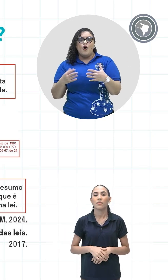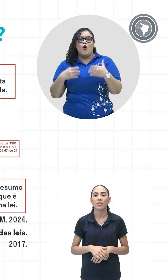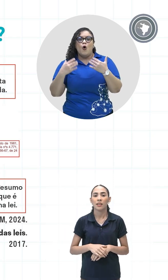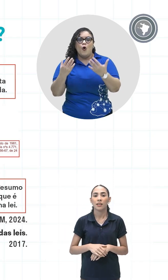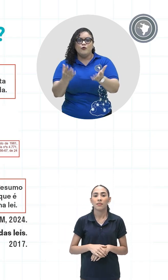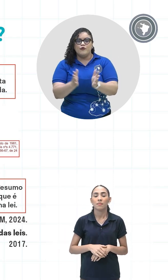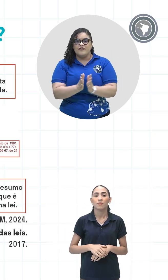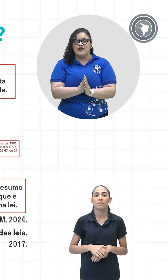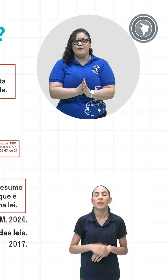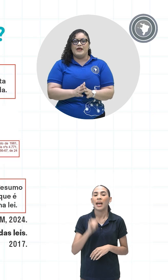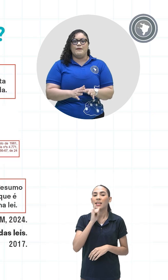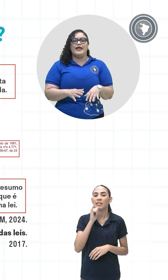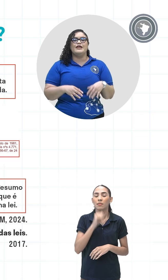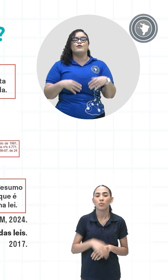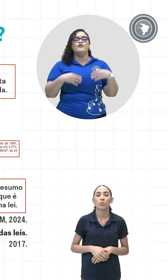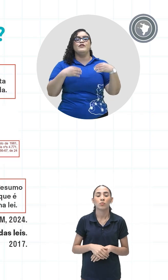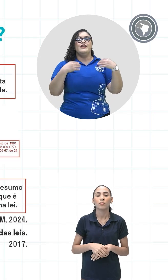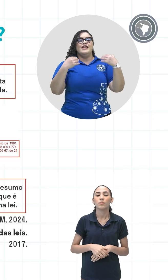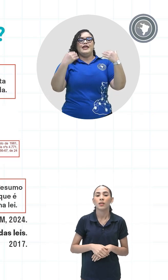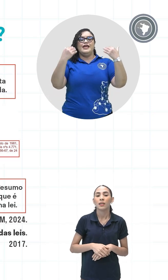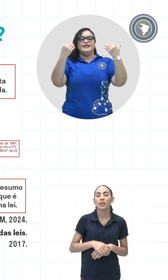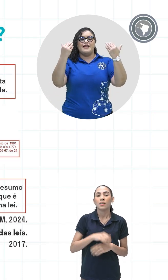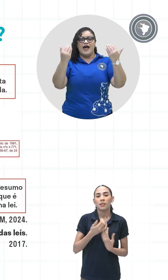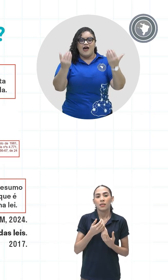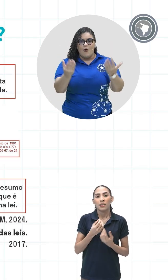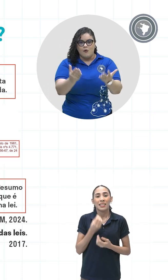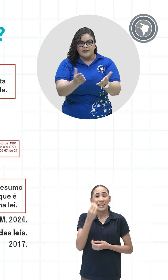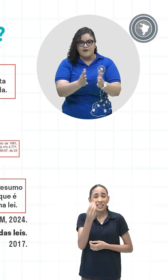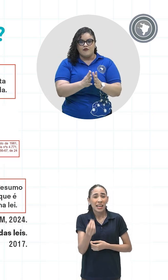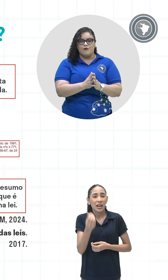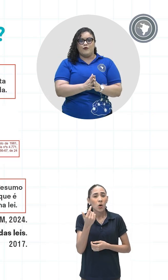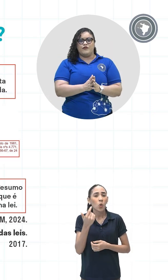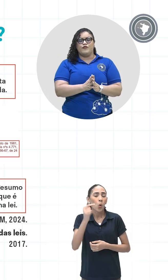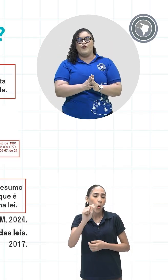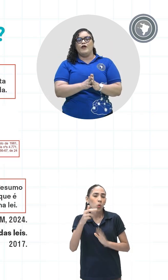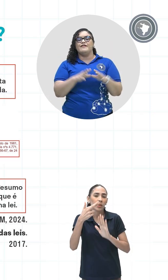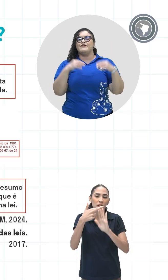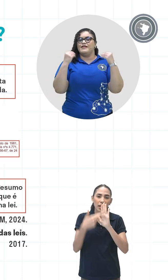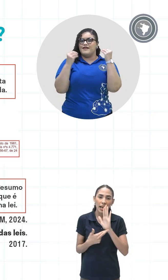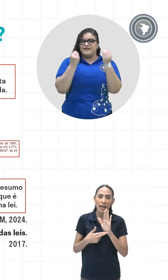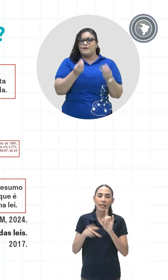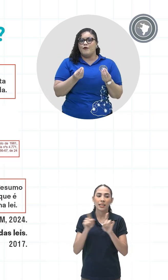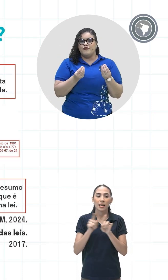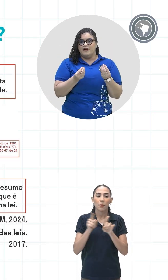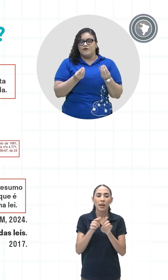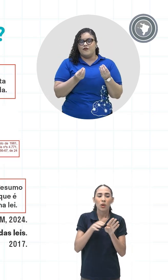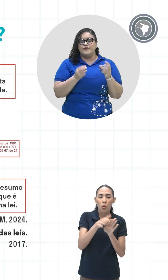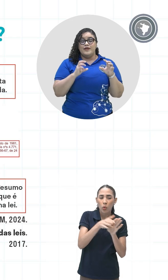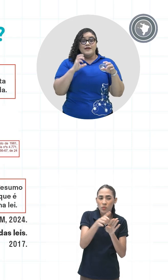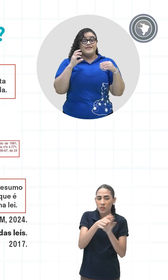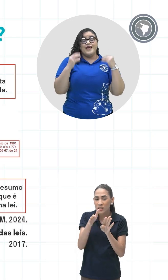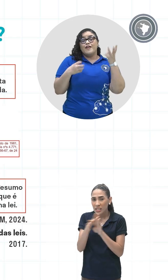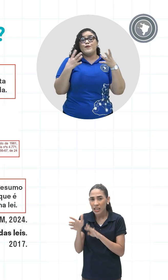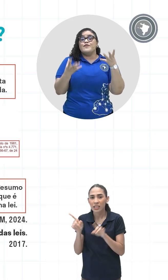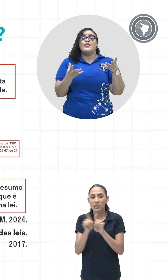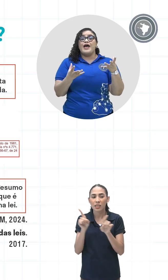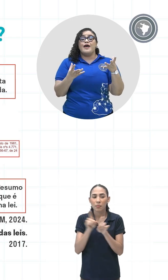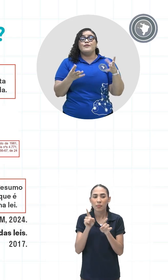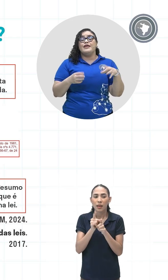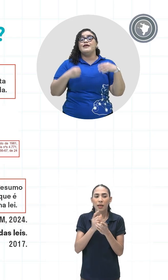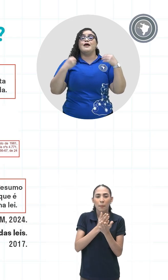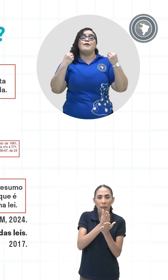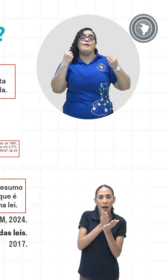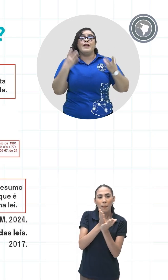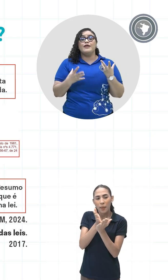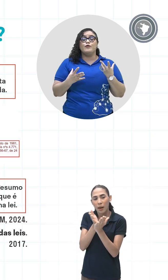dá outros encaminhamentos e dá outras disposições e assim por diante, sem